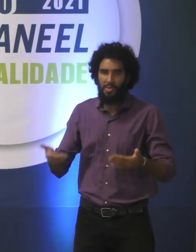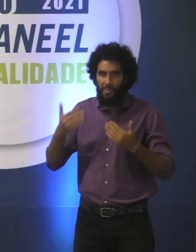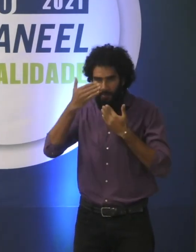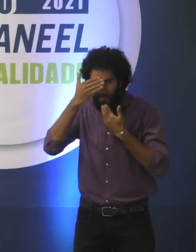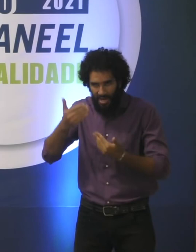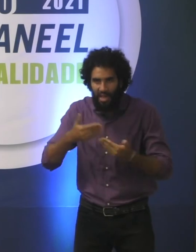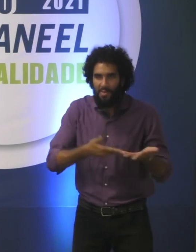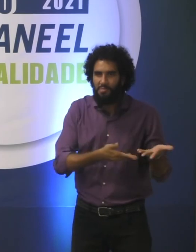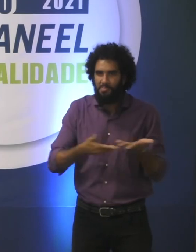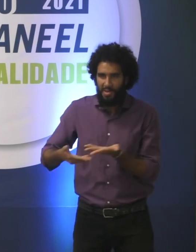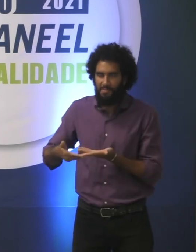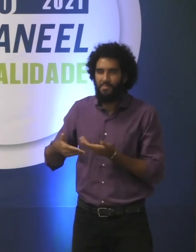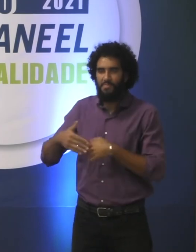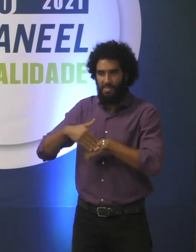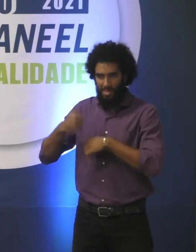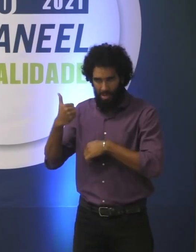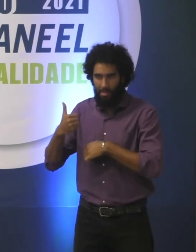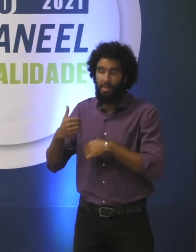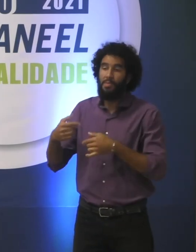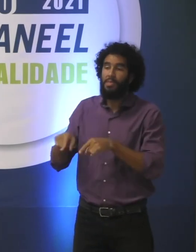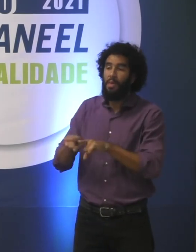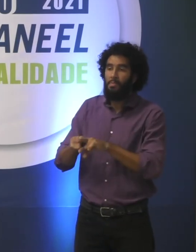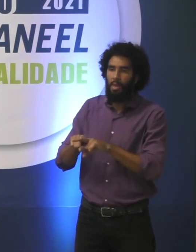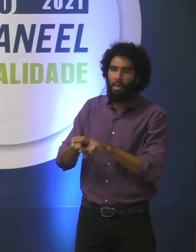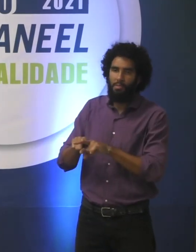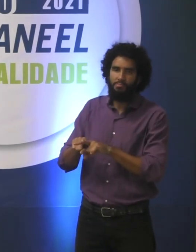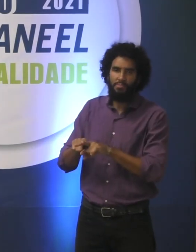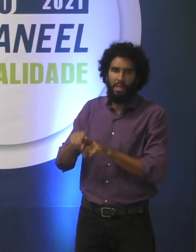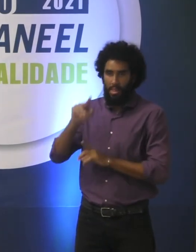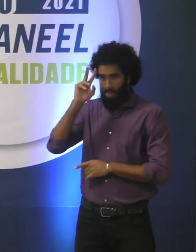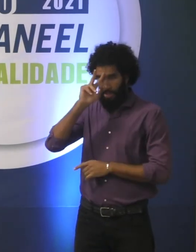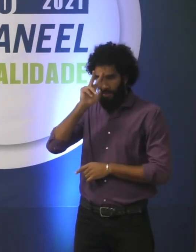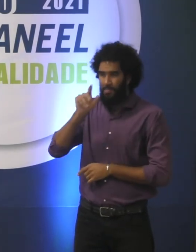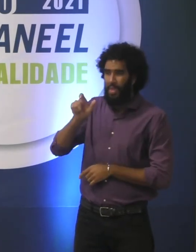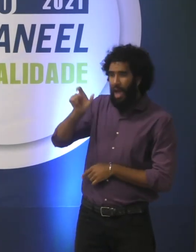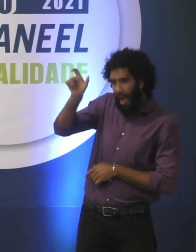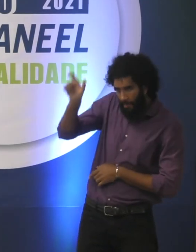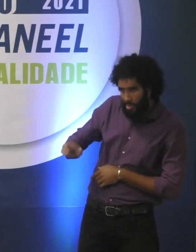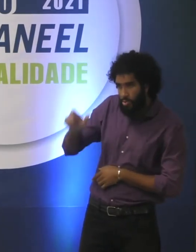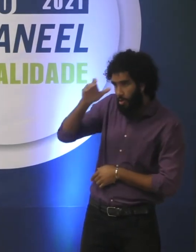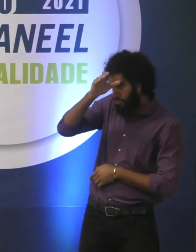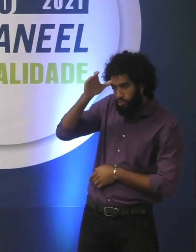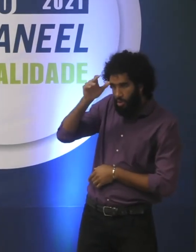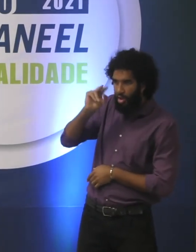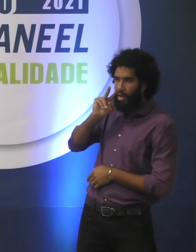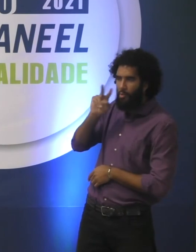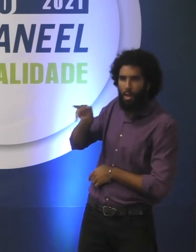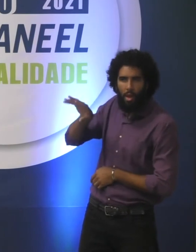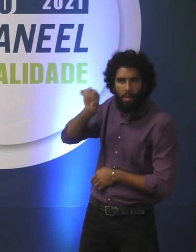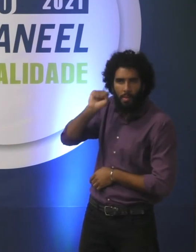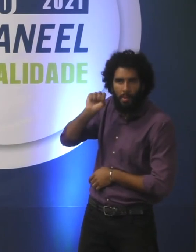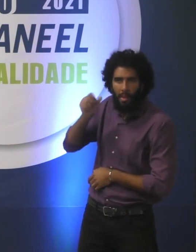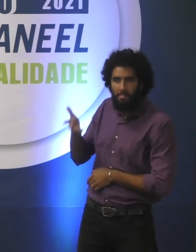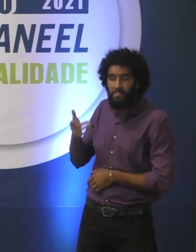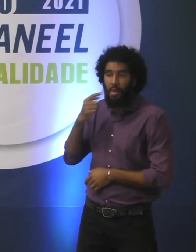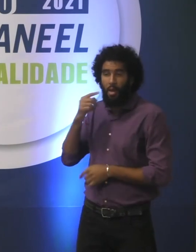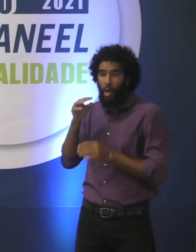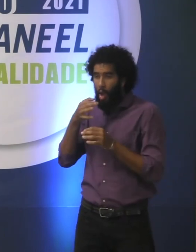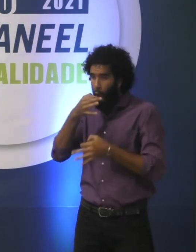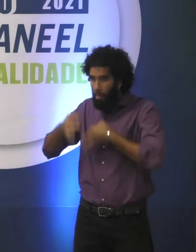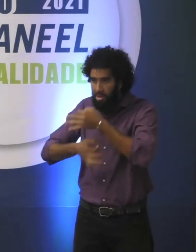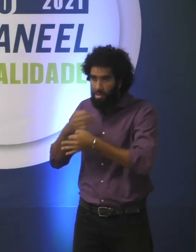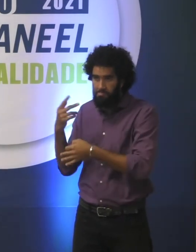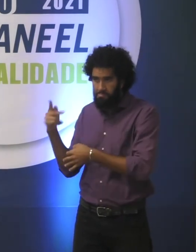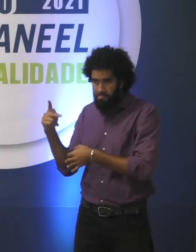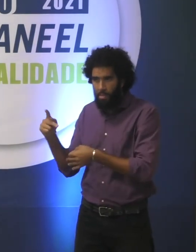convite e o reconhecimento. Ouvir o consumidor, olhamos aqui com muito carinho a opinião do